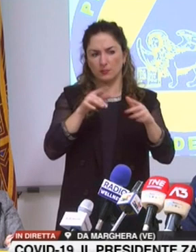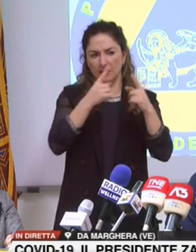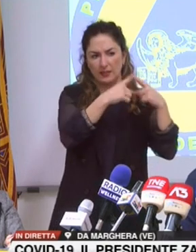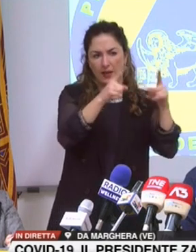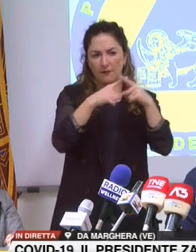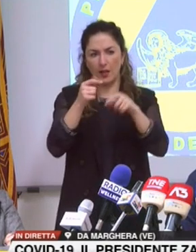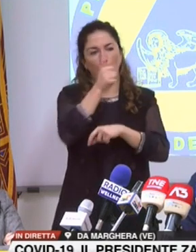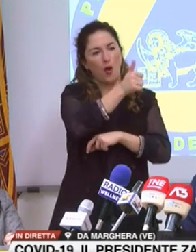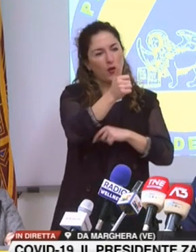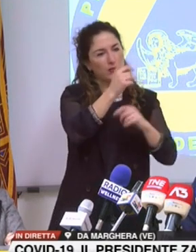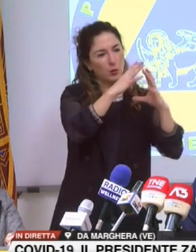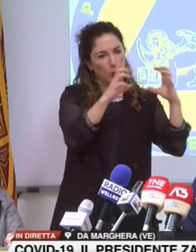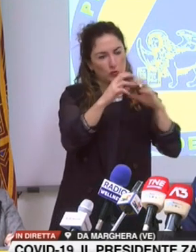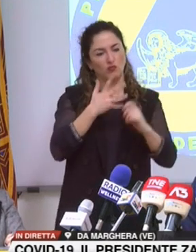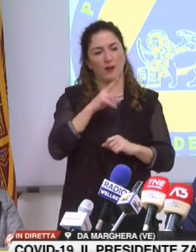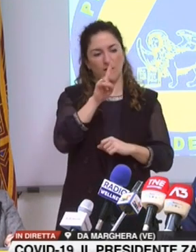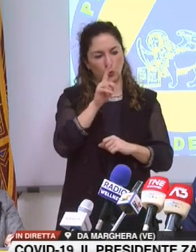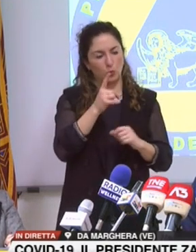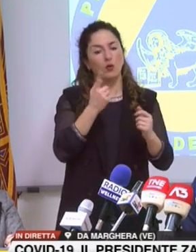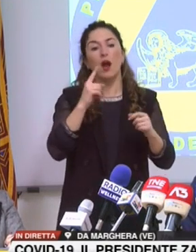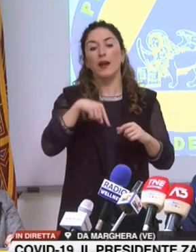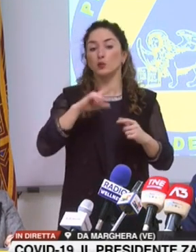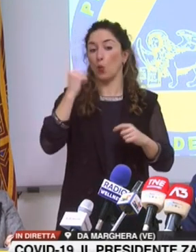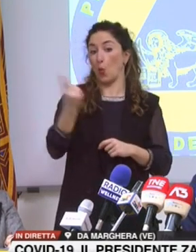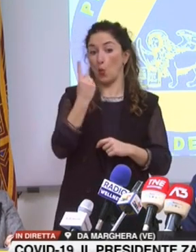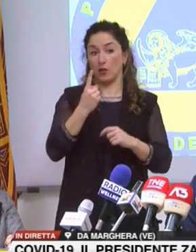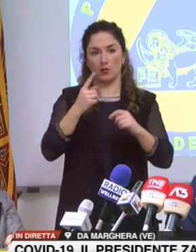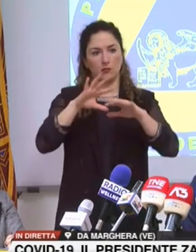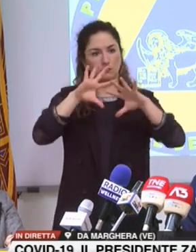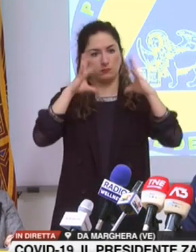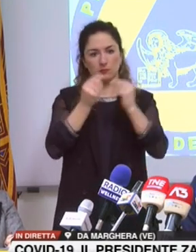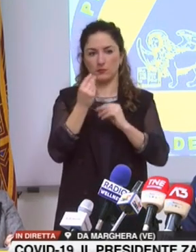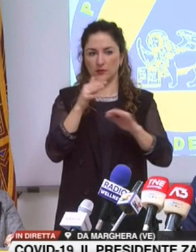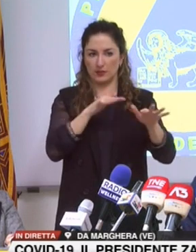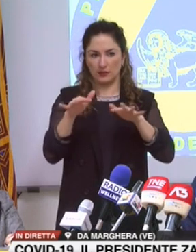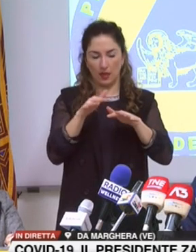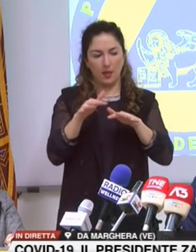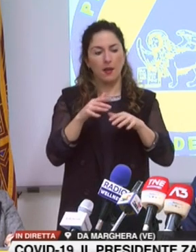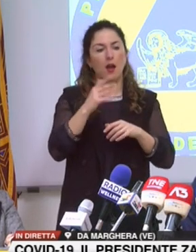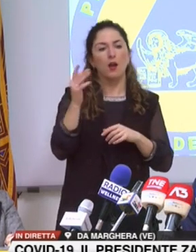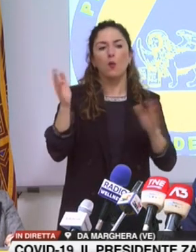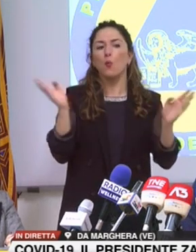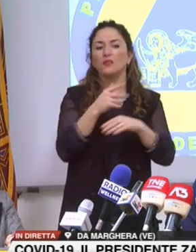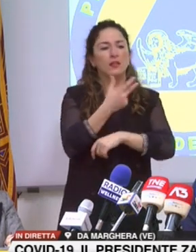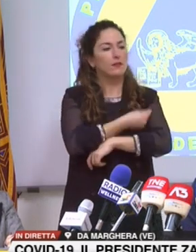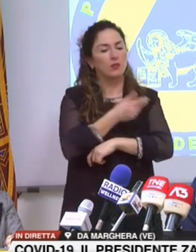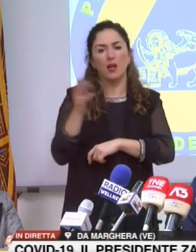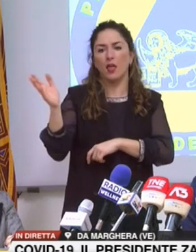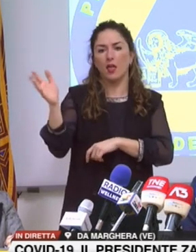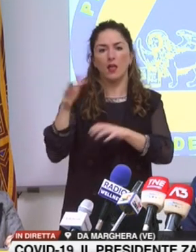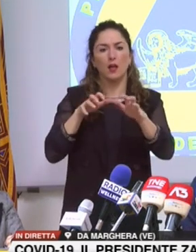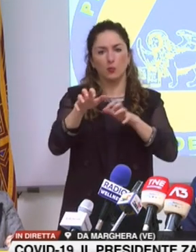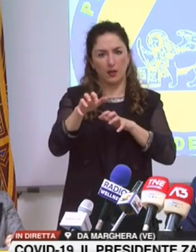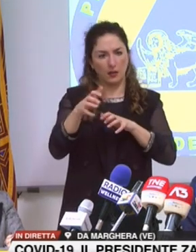ULS, unificando tutto in un sistema unico regionale, e che ha recuperato ogni singola vaccinazione anche fatta prima della